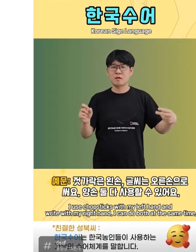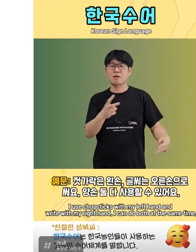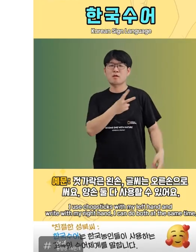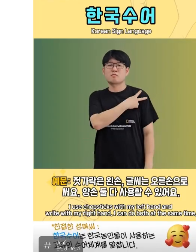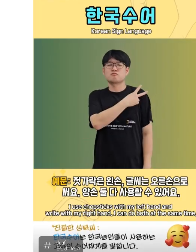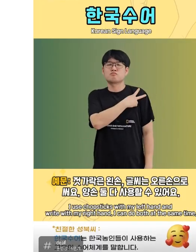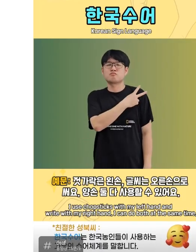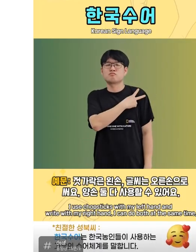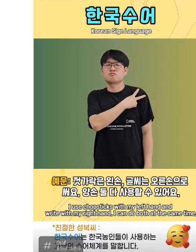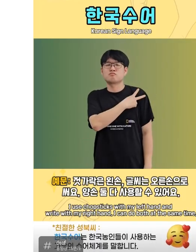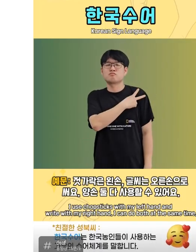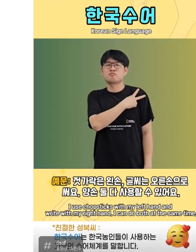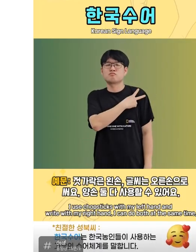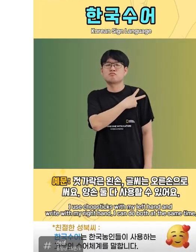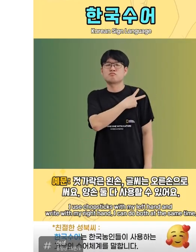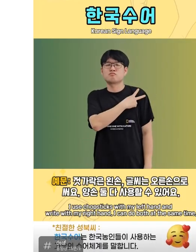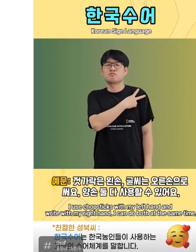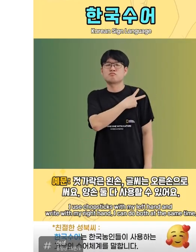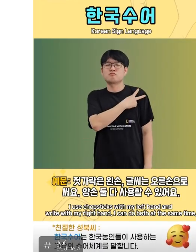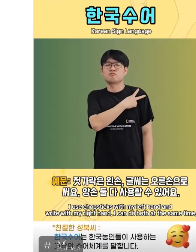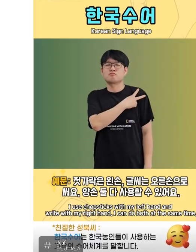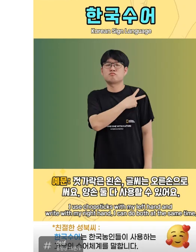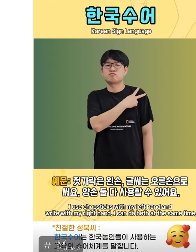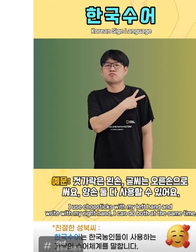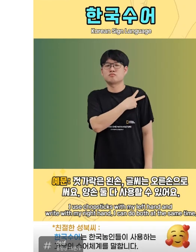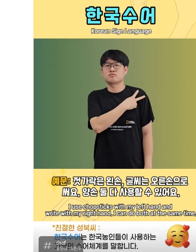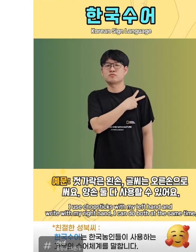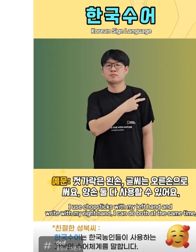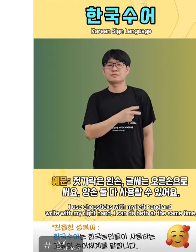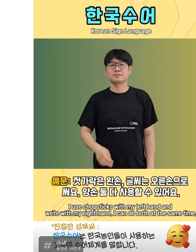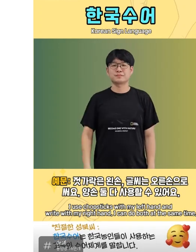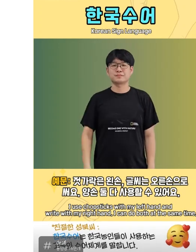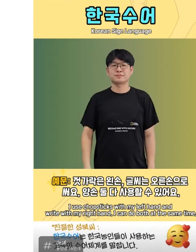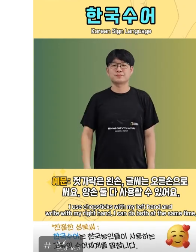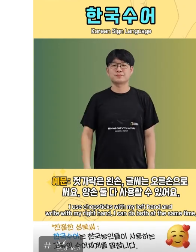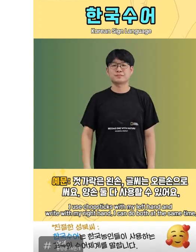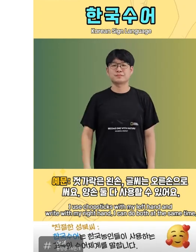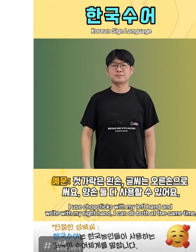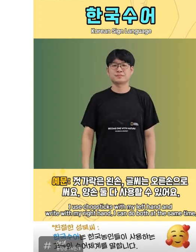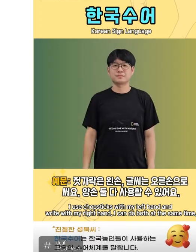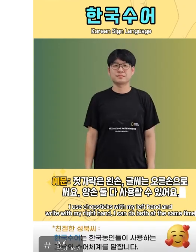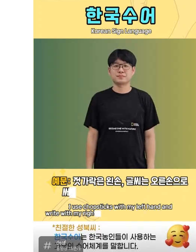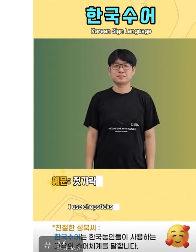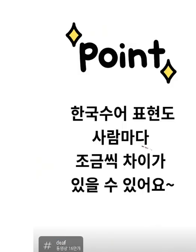글씨 쓰고 그죠? 둘 다 사용한다.